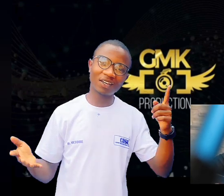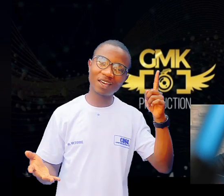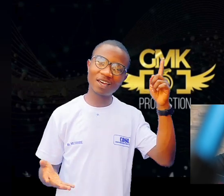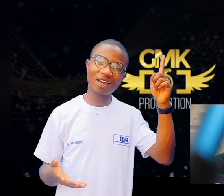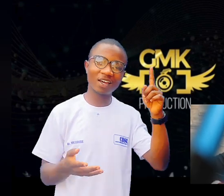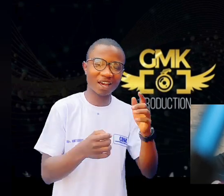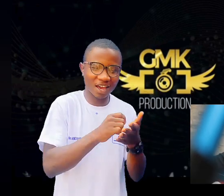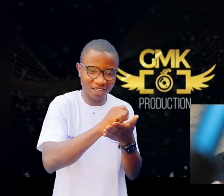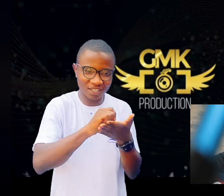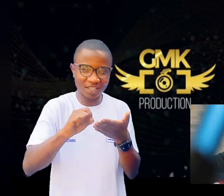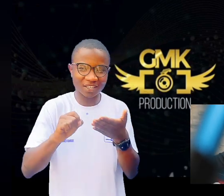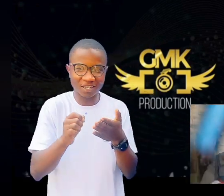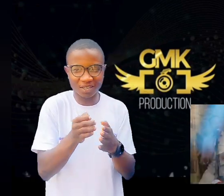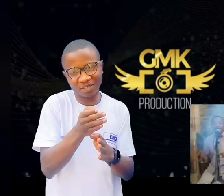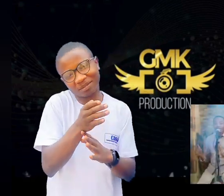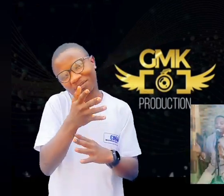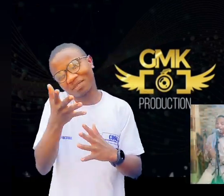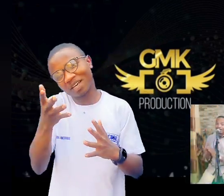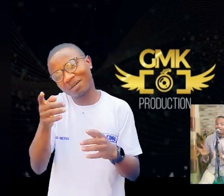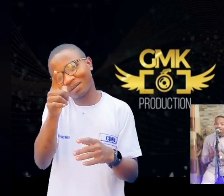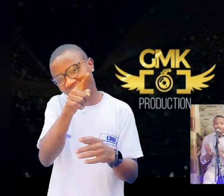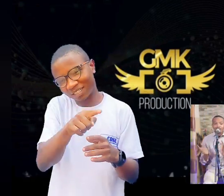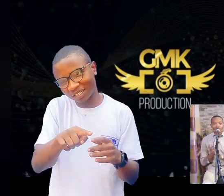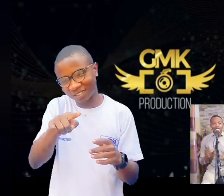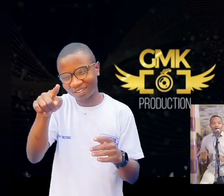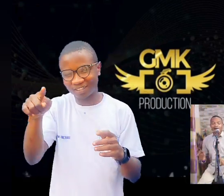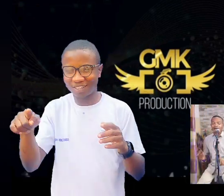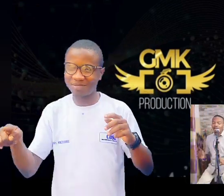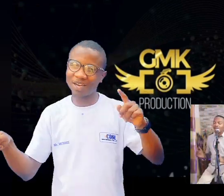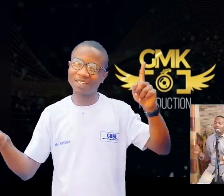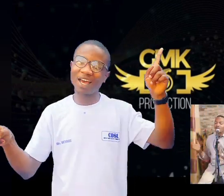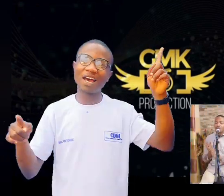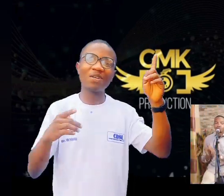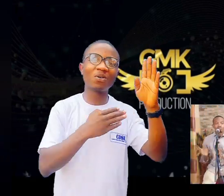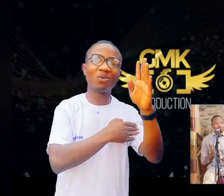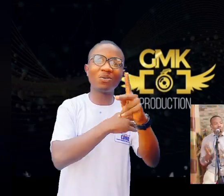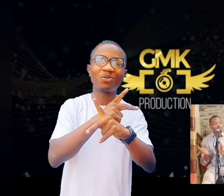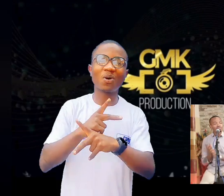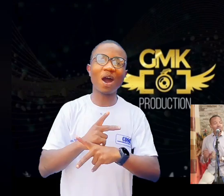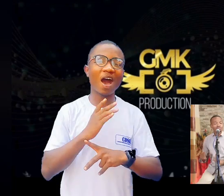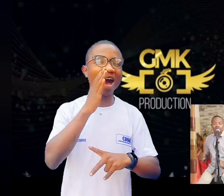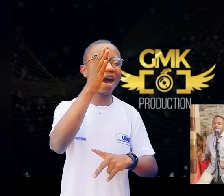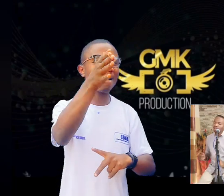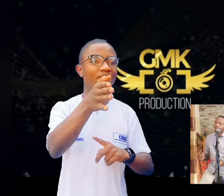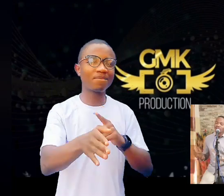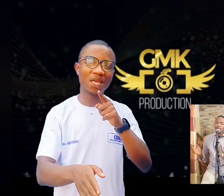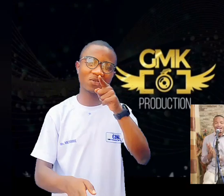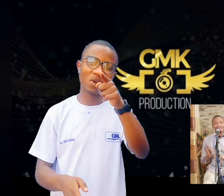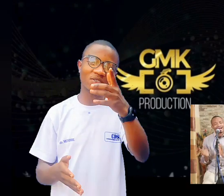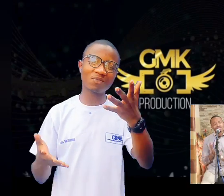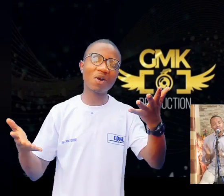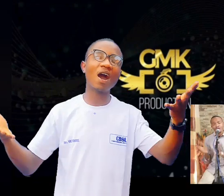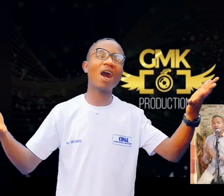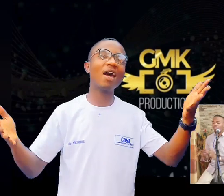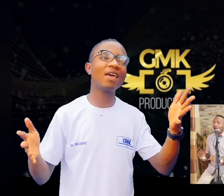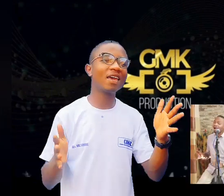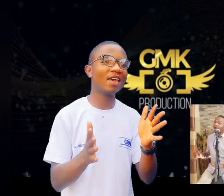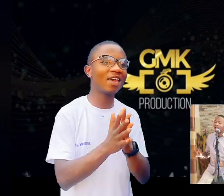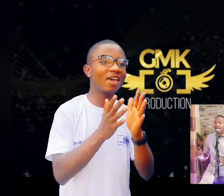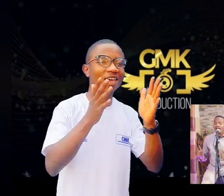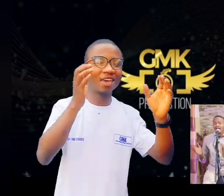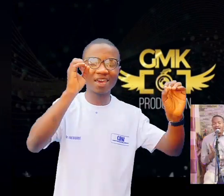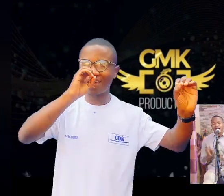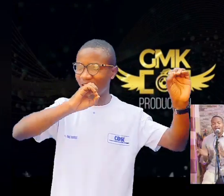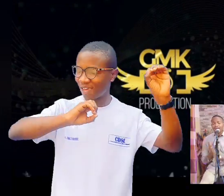il écrit droit par des lignes brisées. C'est Dieu la prendra soin de toi. Il prendra soin de